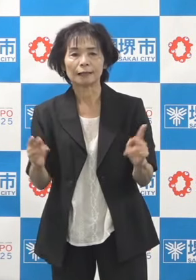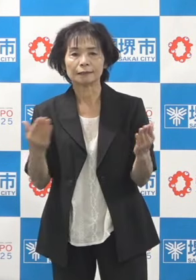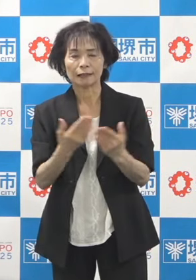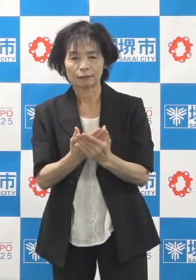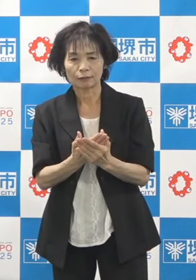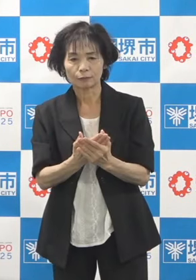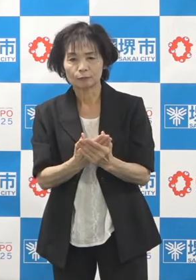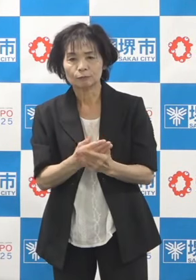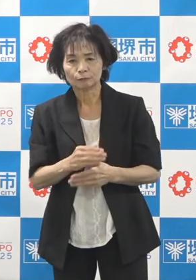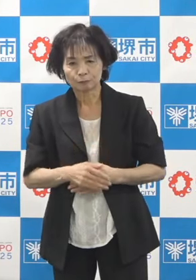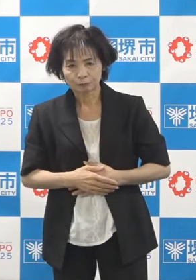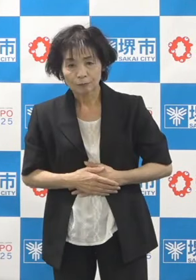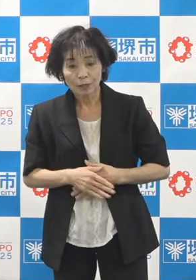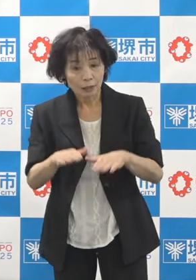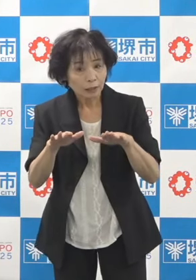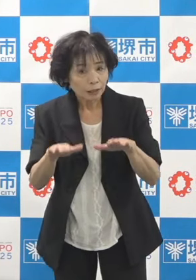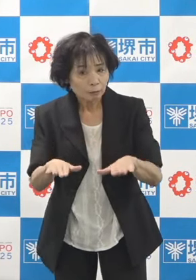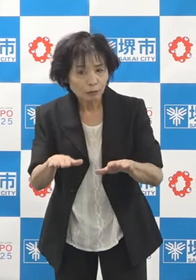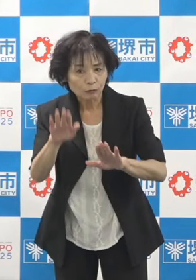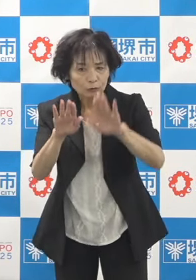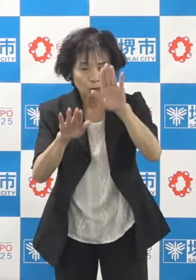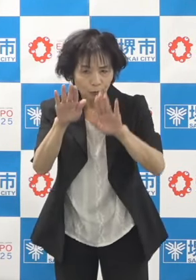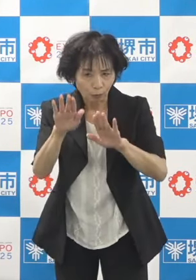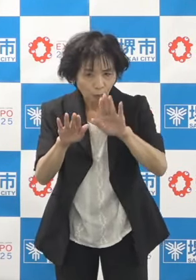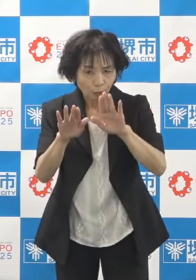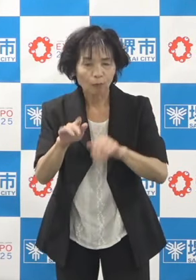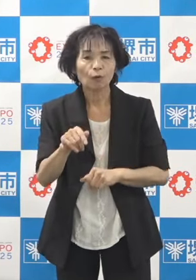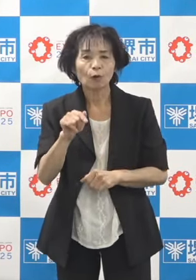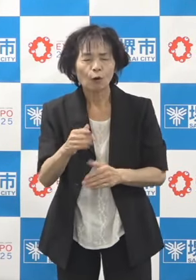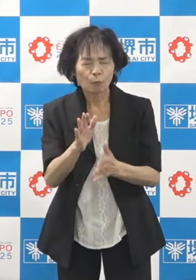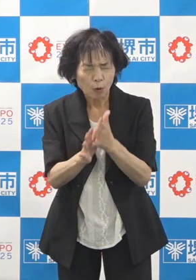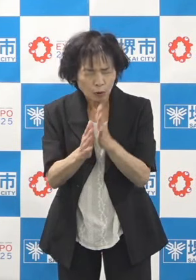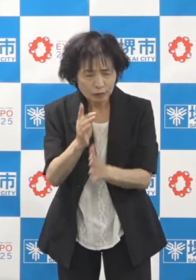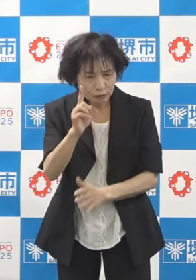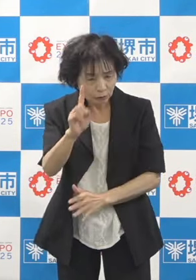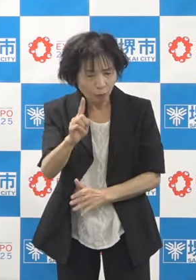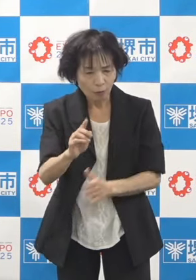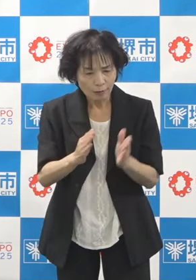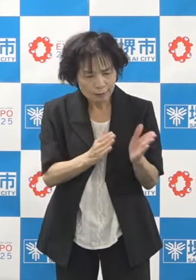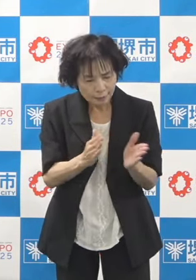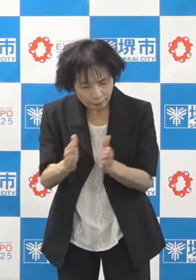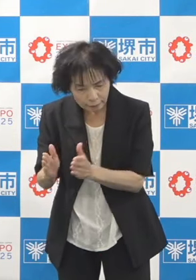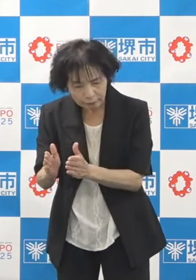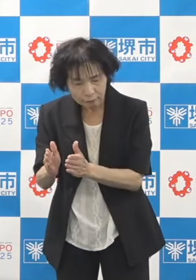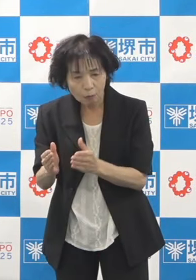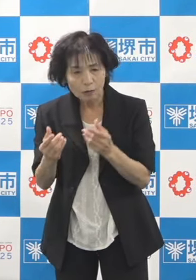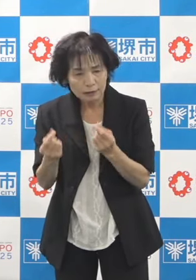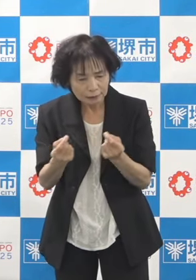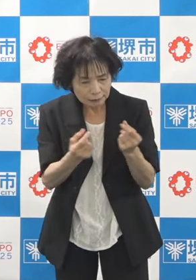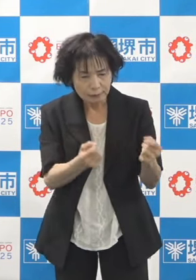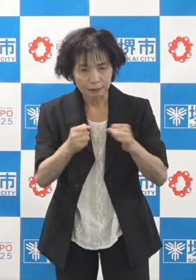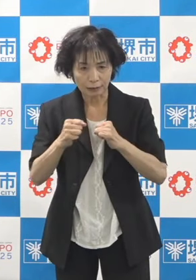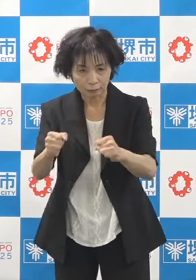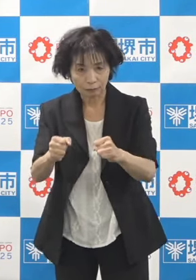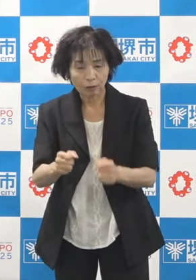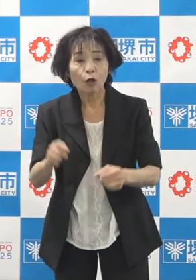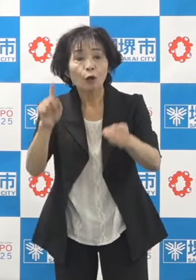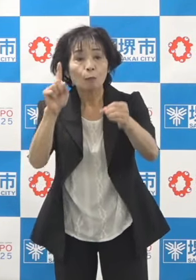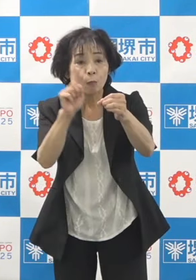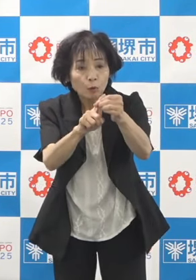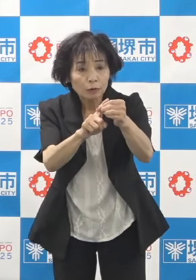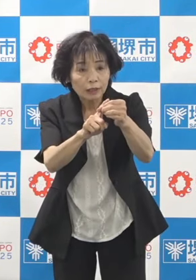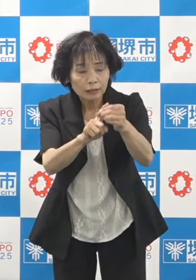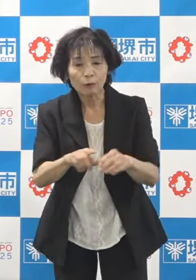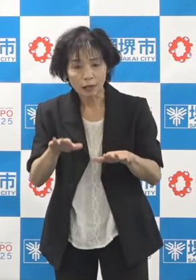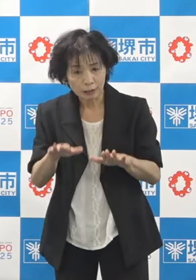、今のこの状況というのをもう一度きちんと整理をしながらですね、目的は今の